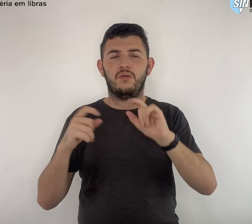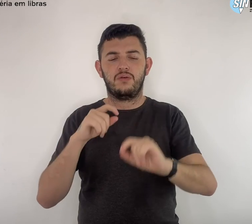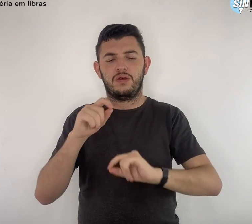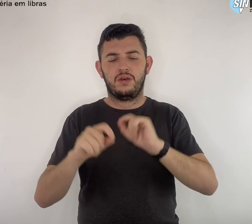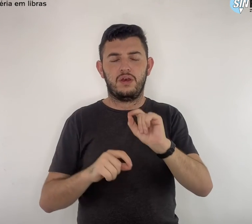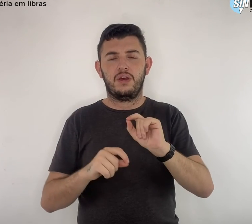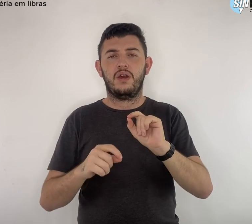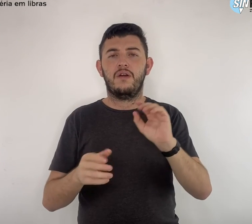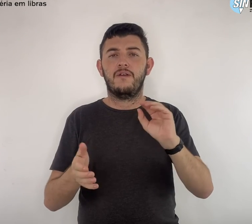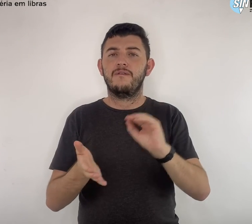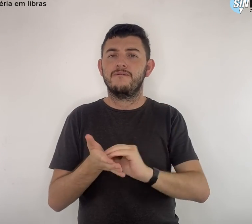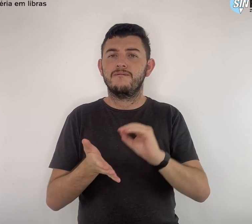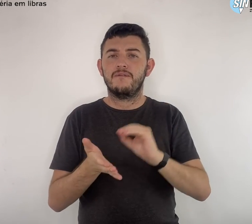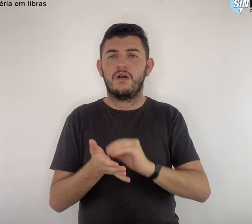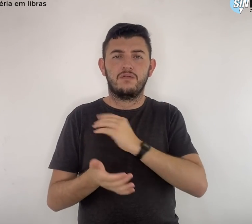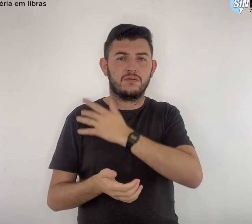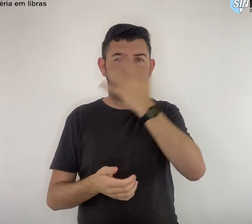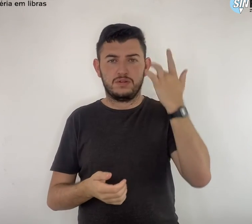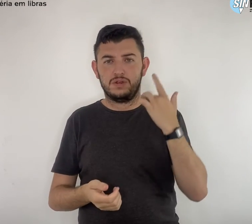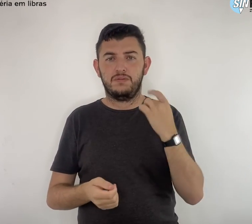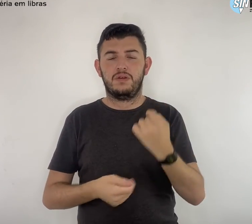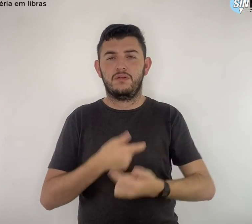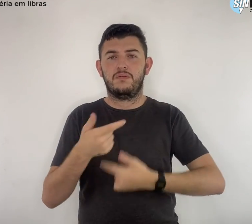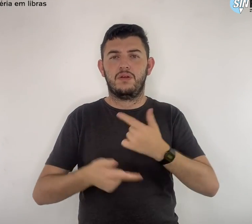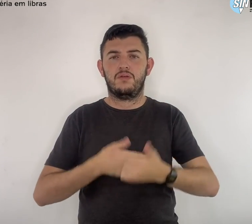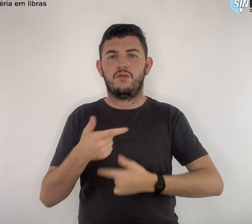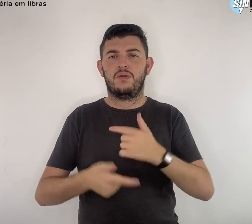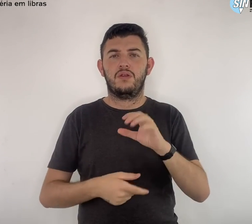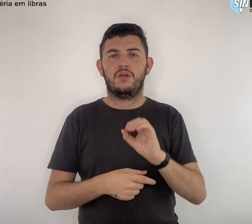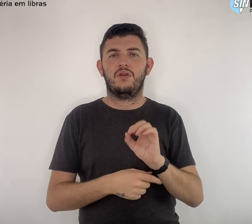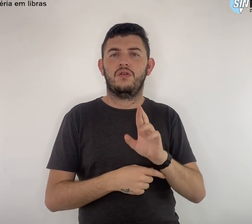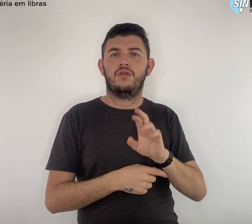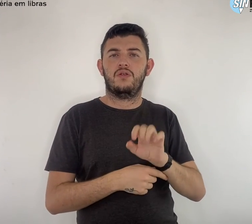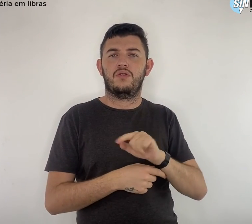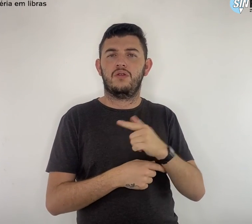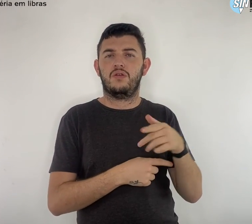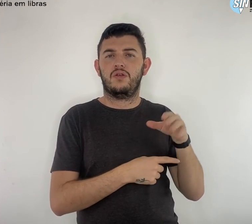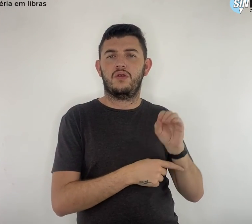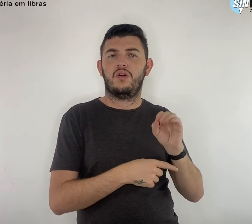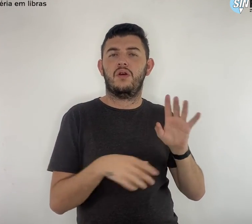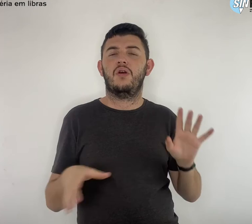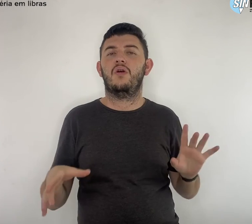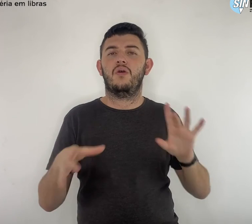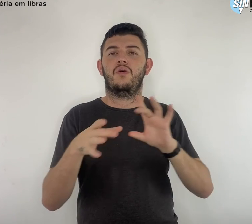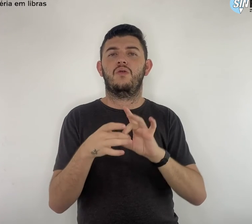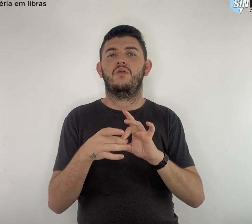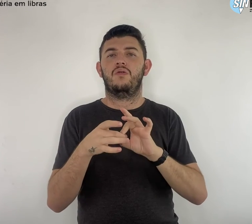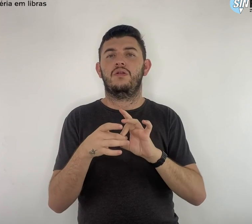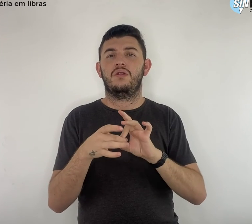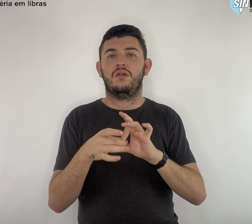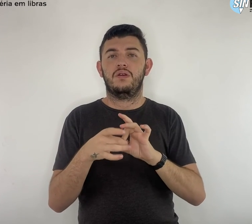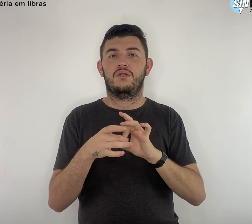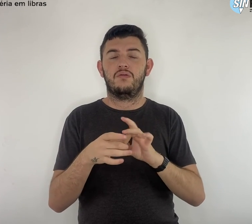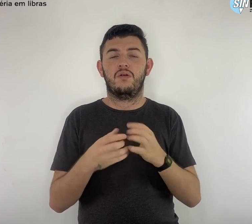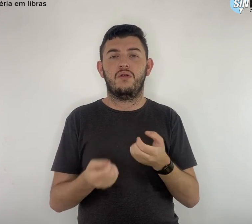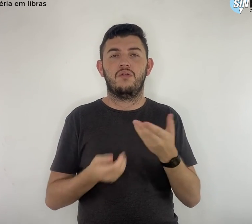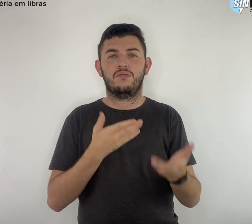há flagrante deficiência de pessoal para atuação nos órgãos integrados